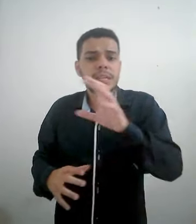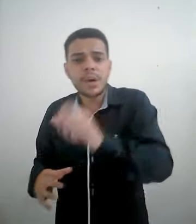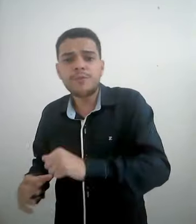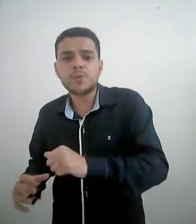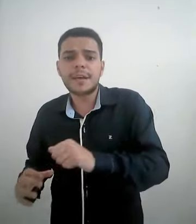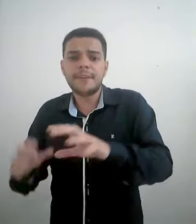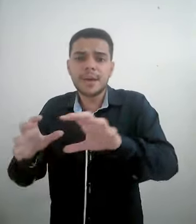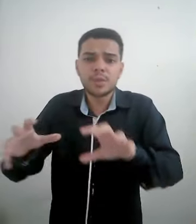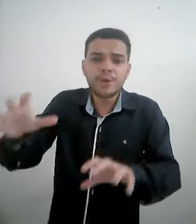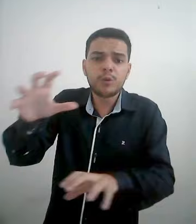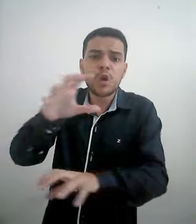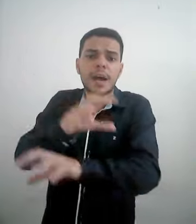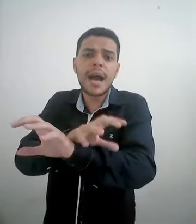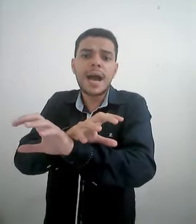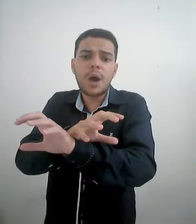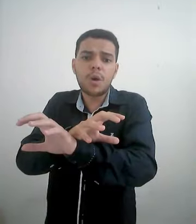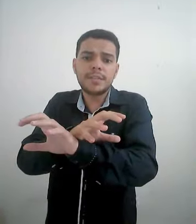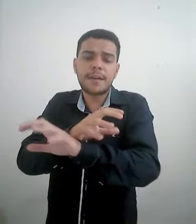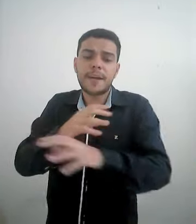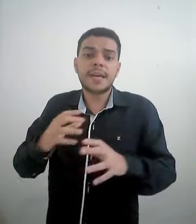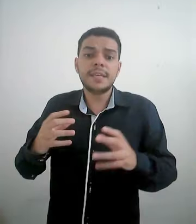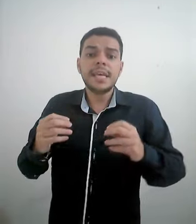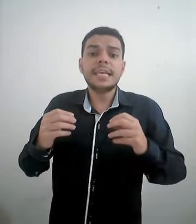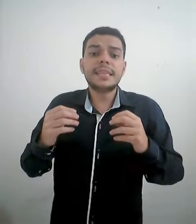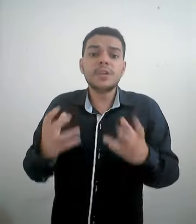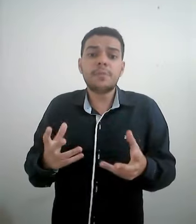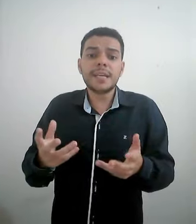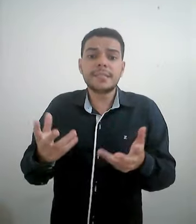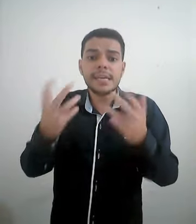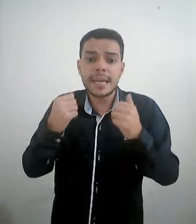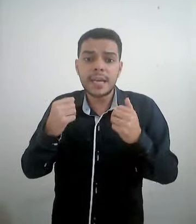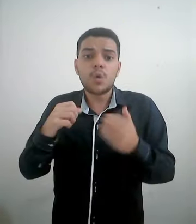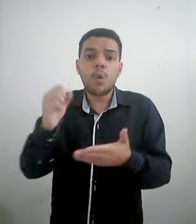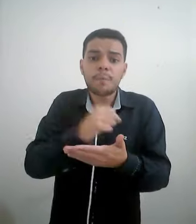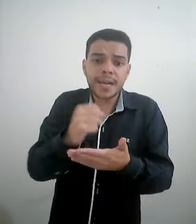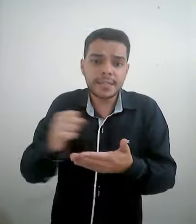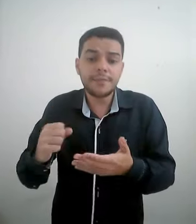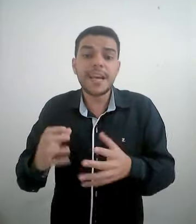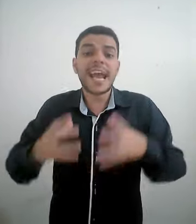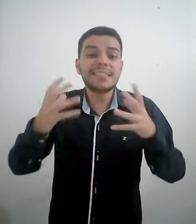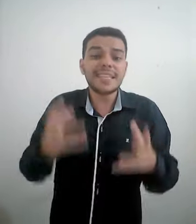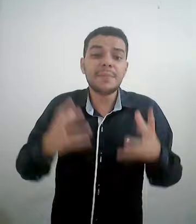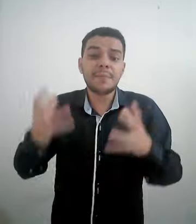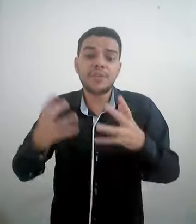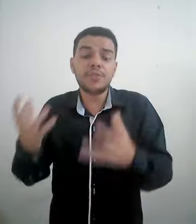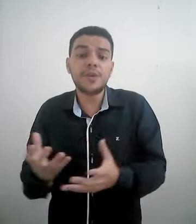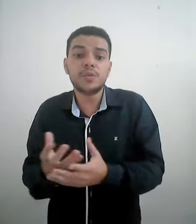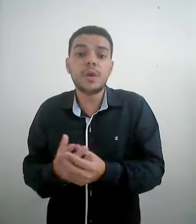não vão usar verbos, vão trocar a ordem da frase. E tanto para eles lerem como para escreverem é extremamente difícil,